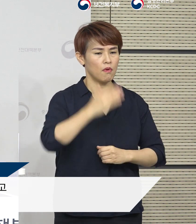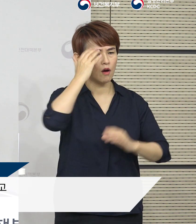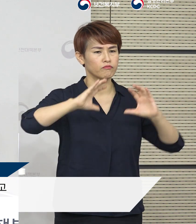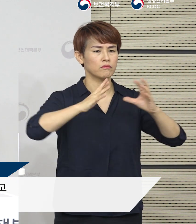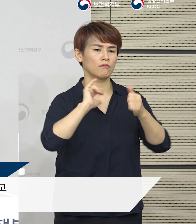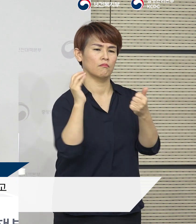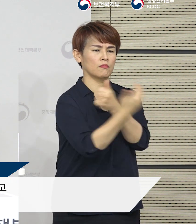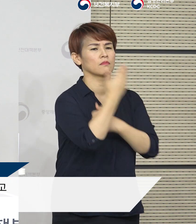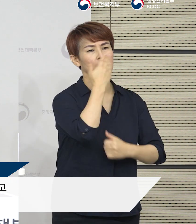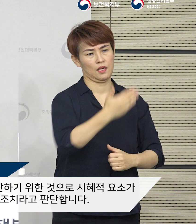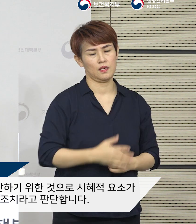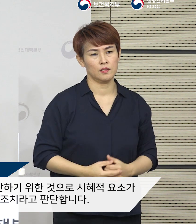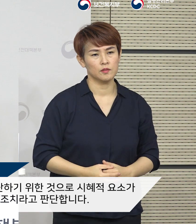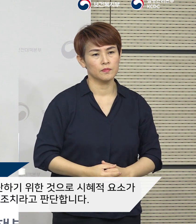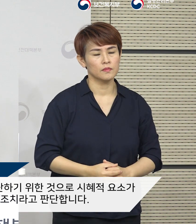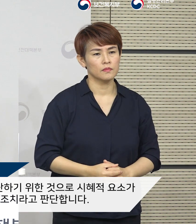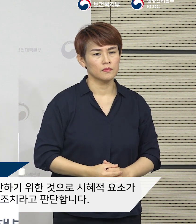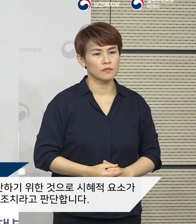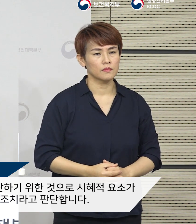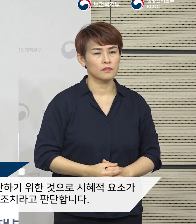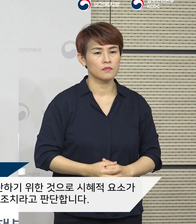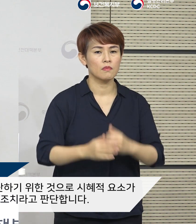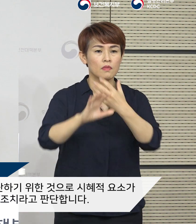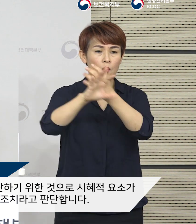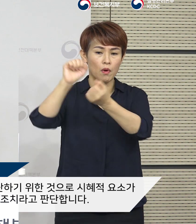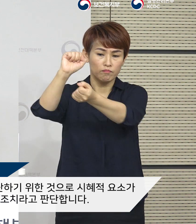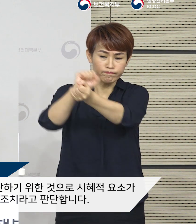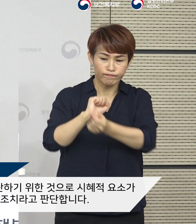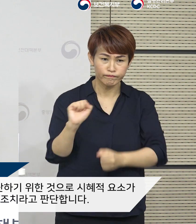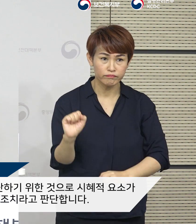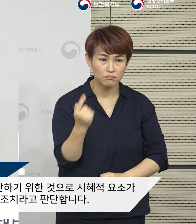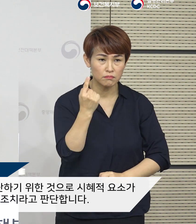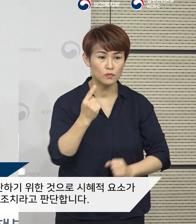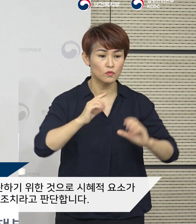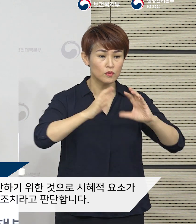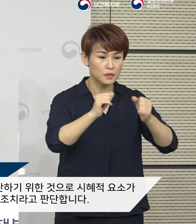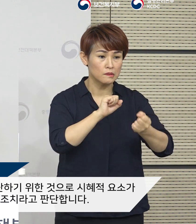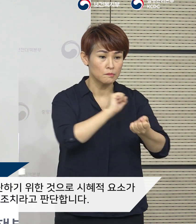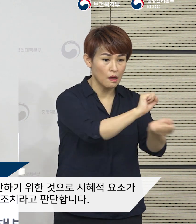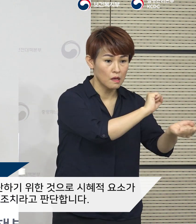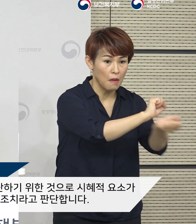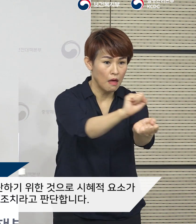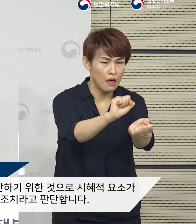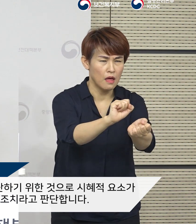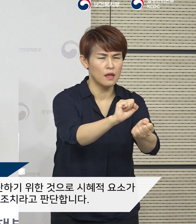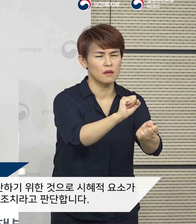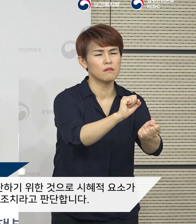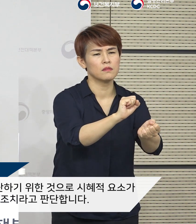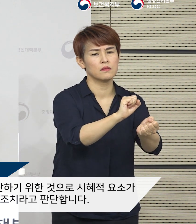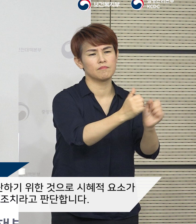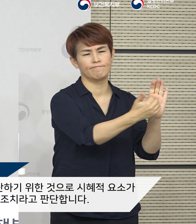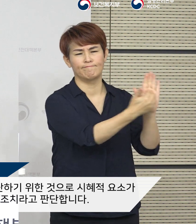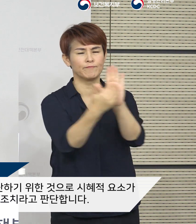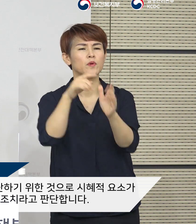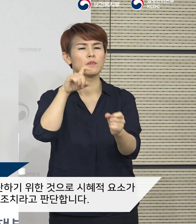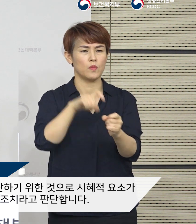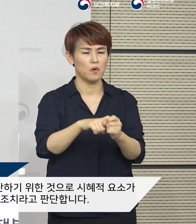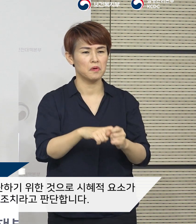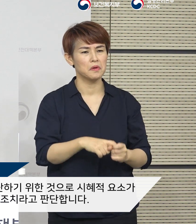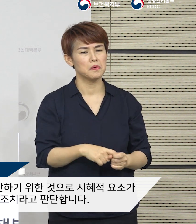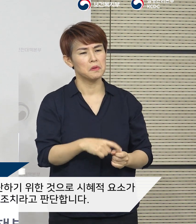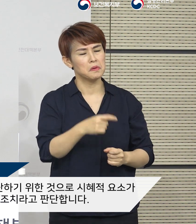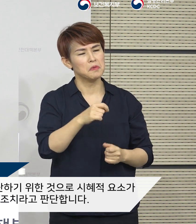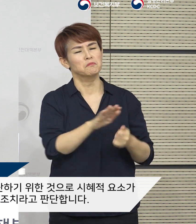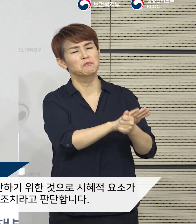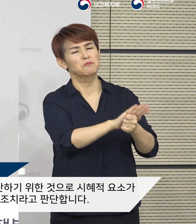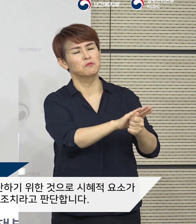위한 목적입니다. 해외 유입으로 인한 국민의 2차, 3차 피해를 차단하기 위한 것으로 시혜적 요소가 아니라 더